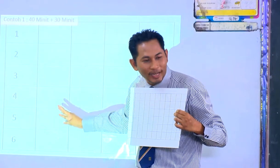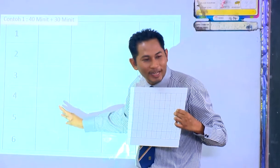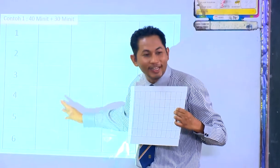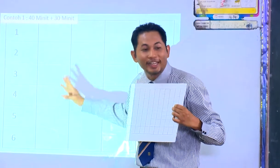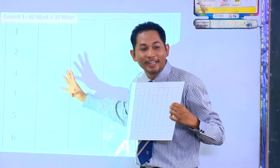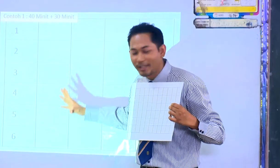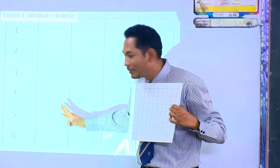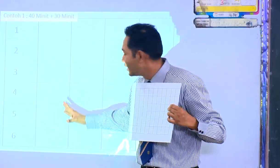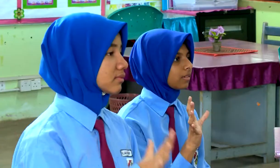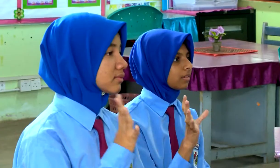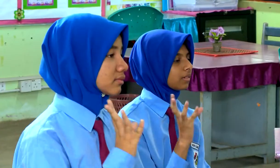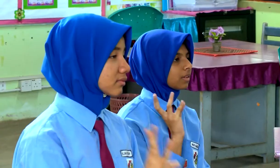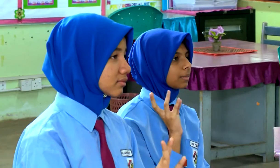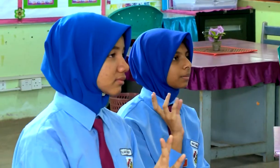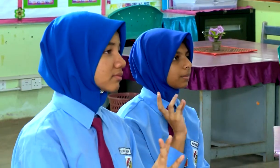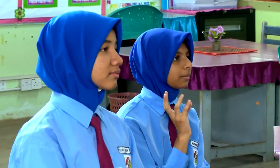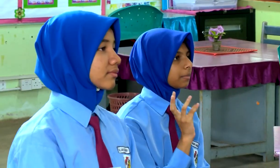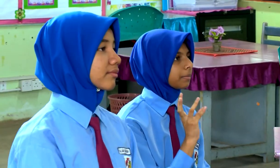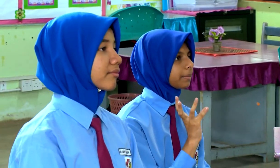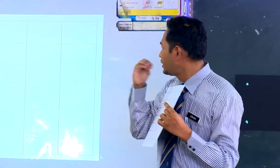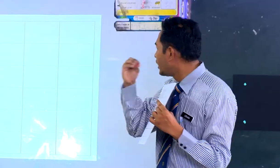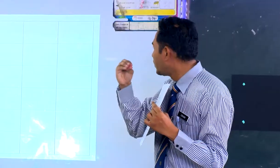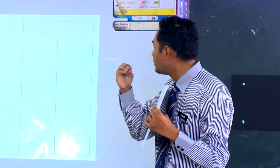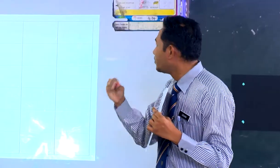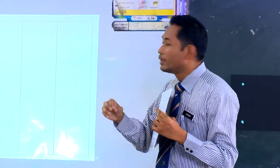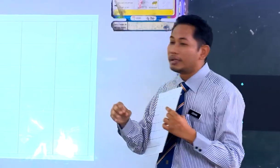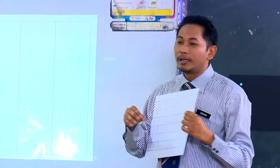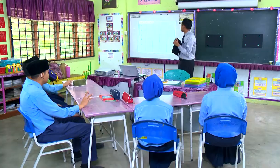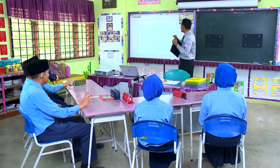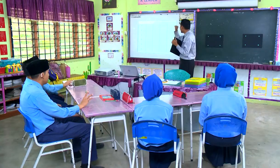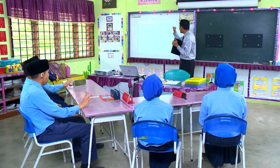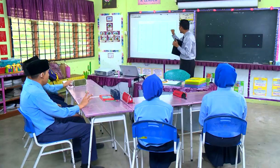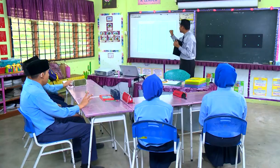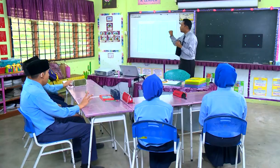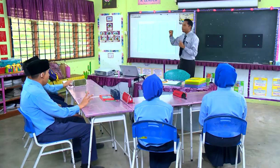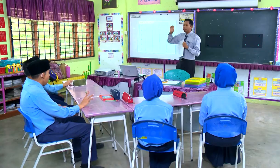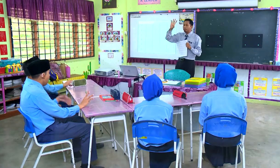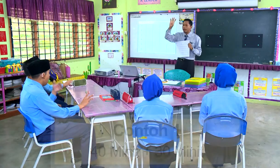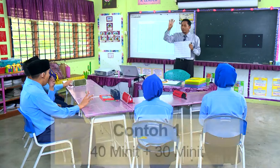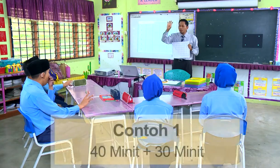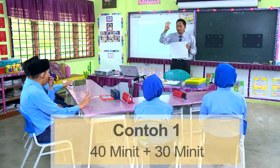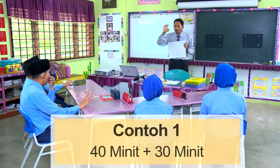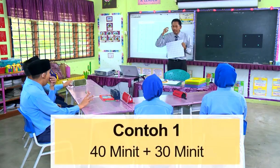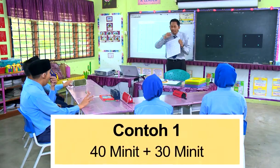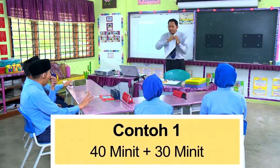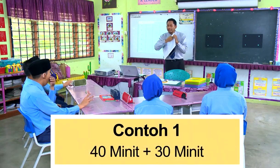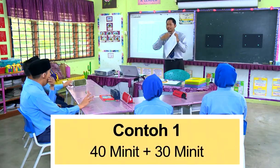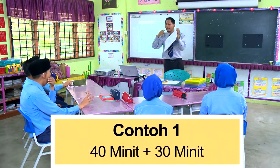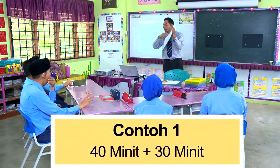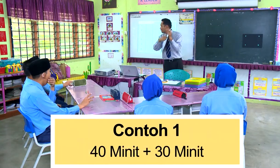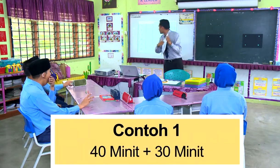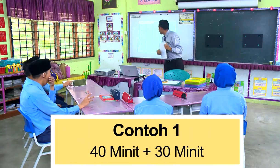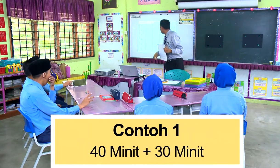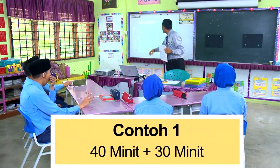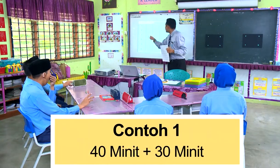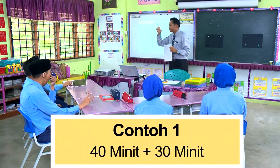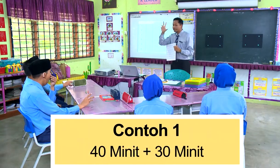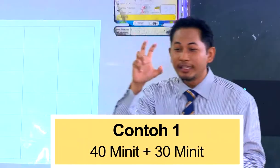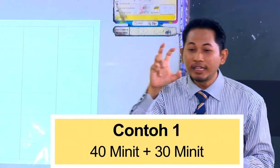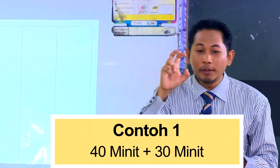4 5 6. Okey, saya akan ajar awak soalan 40 minit tambah dengan